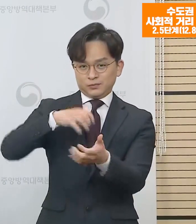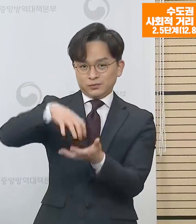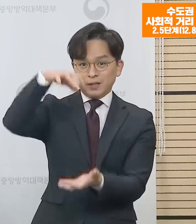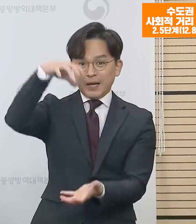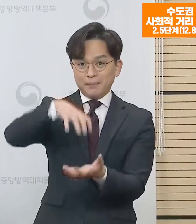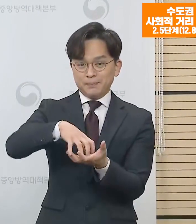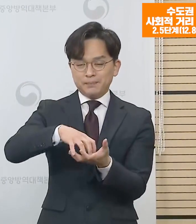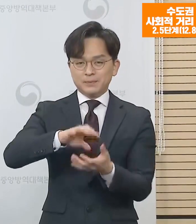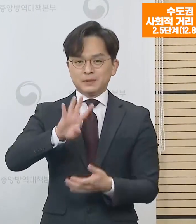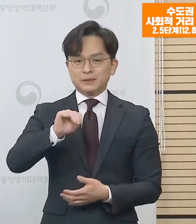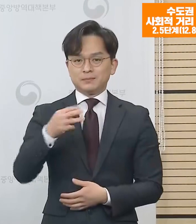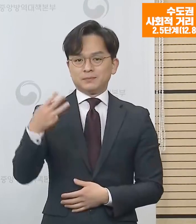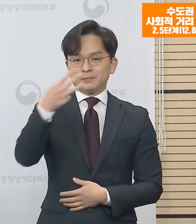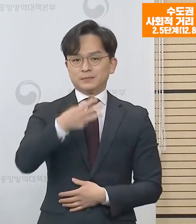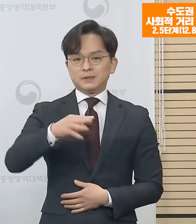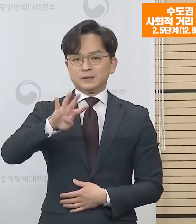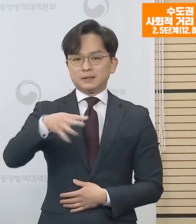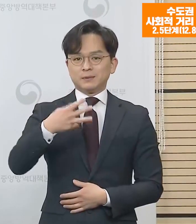확진자 수는